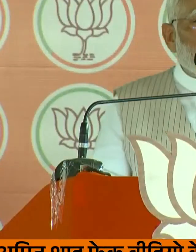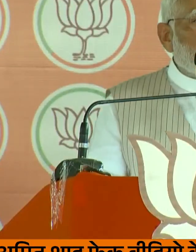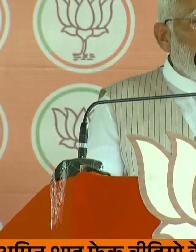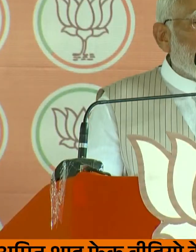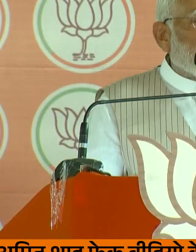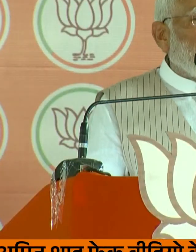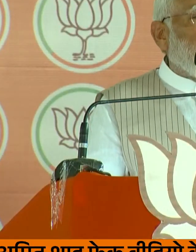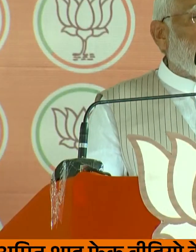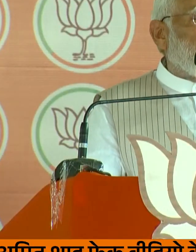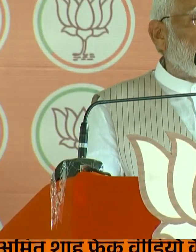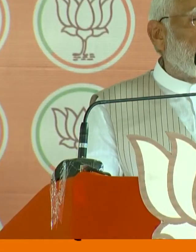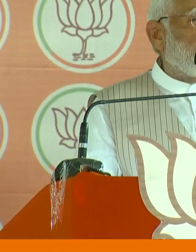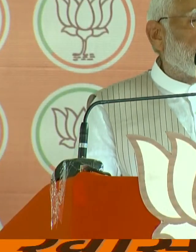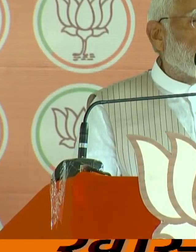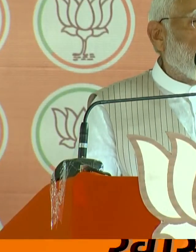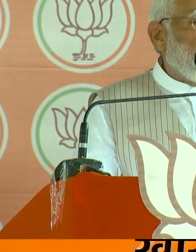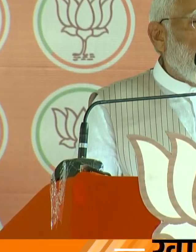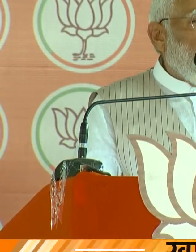कांग्रेस पार्टी ने